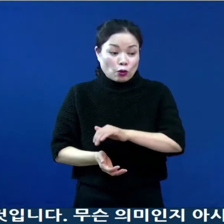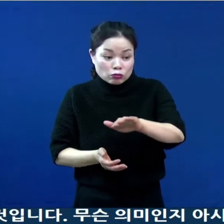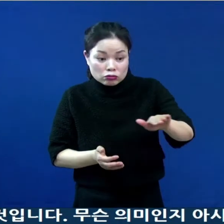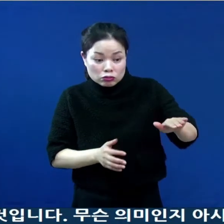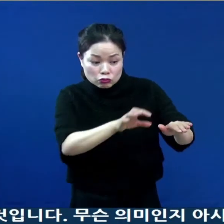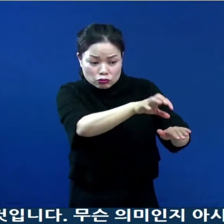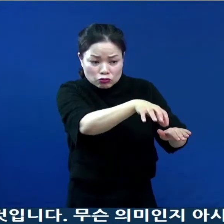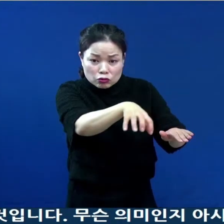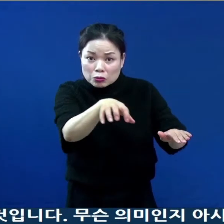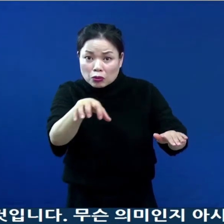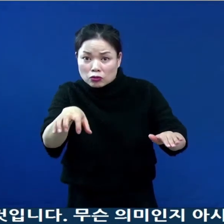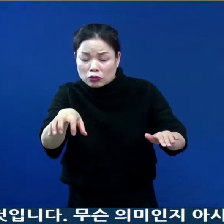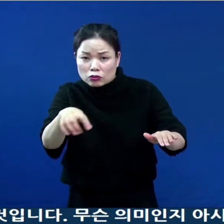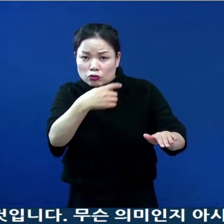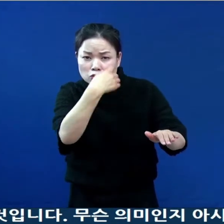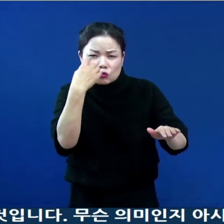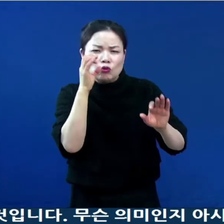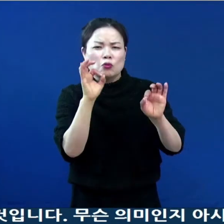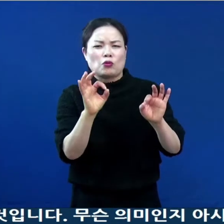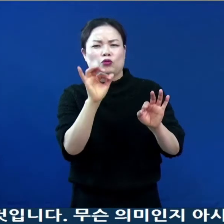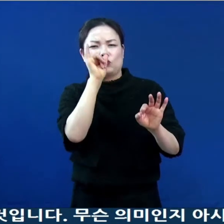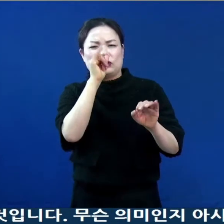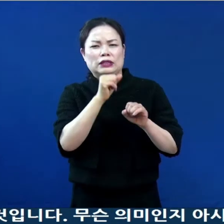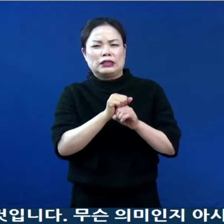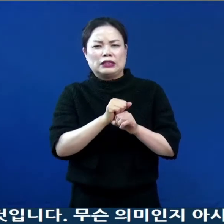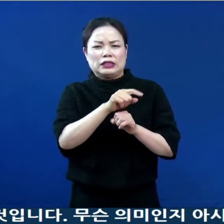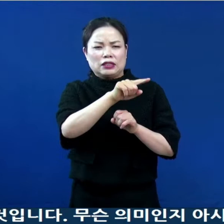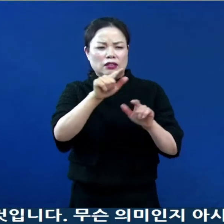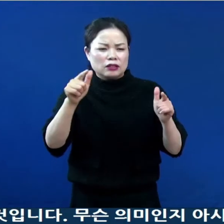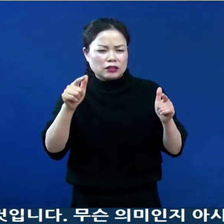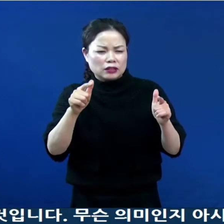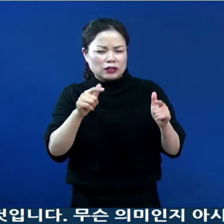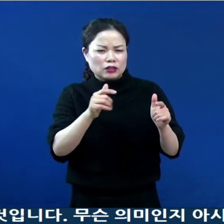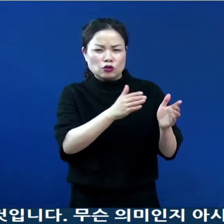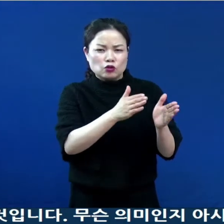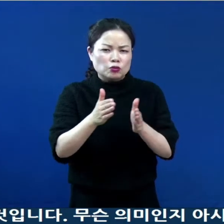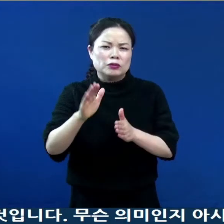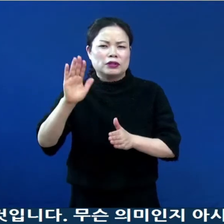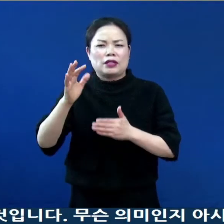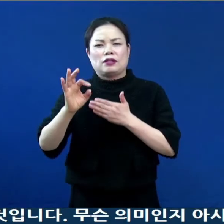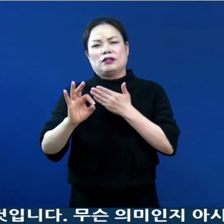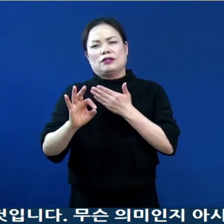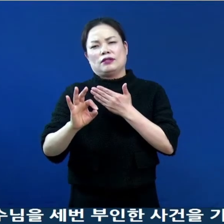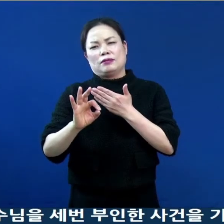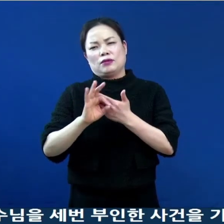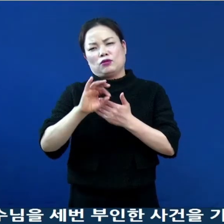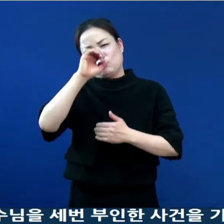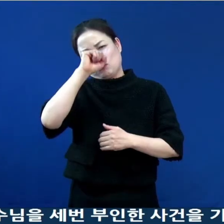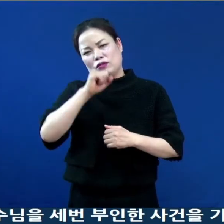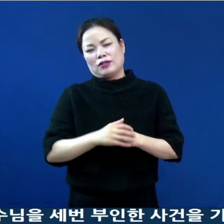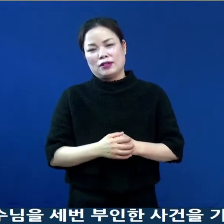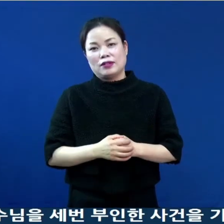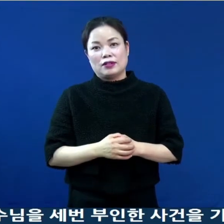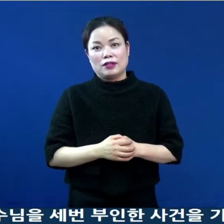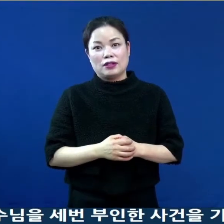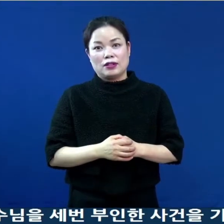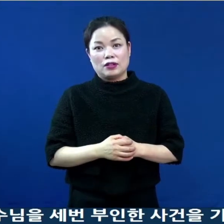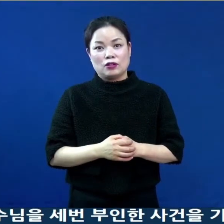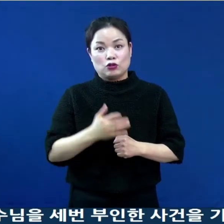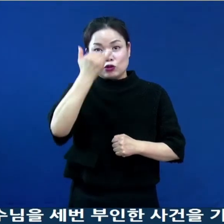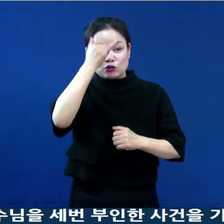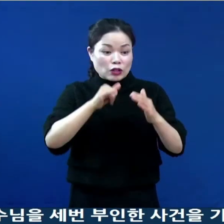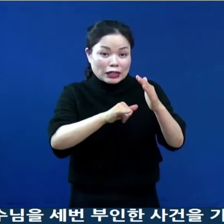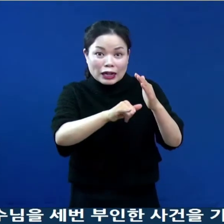우리 주변에도 우리 눈으로 볼 수 있는 그런 장치들이 마련되어져 있으면 좋을 것 같습니다. 저는 우리